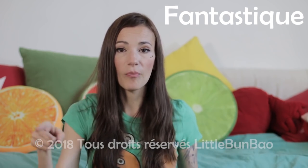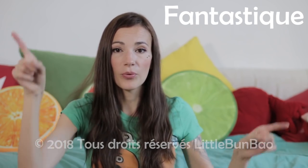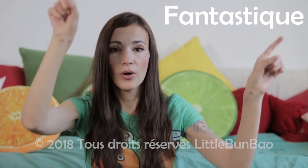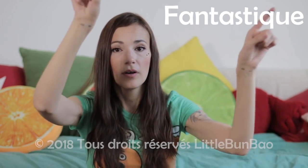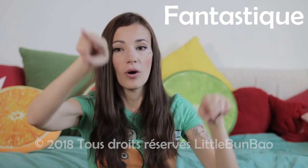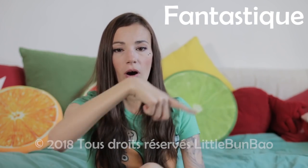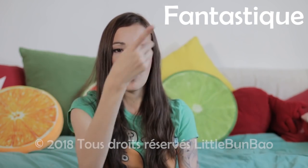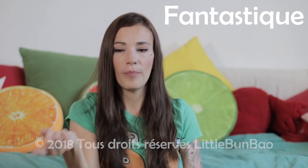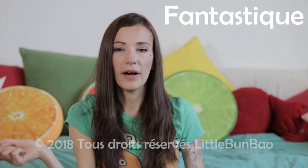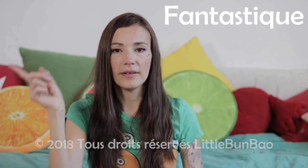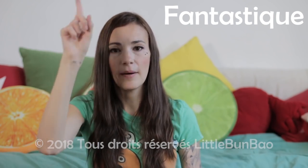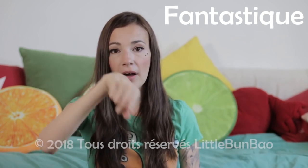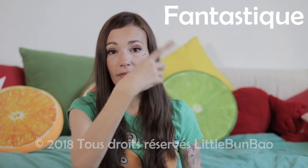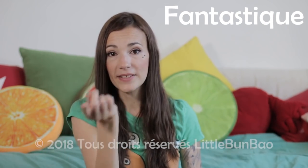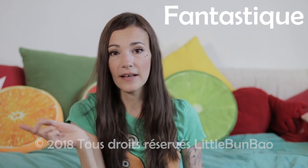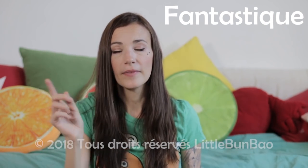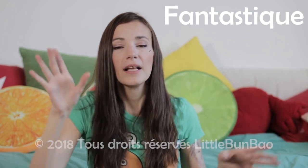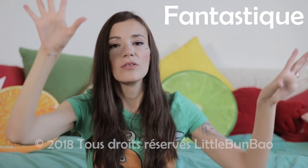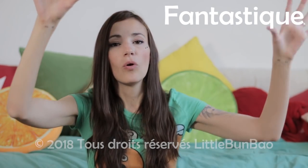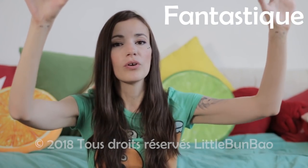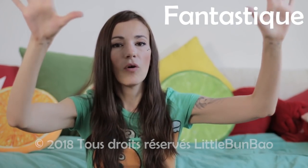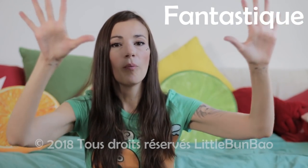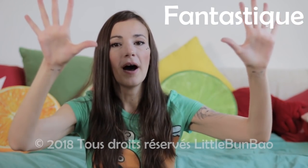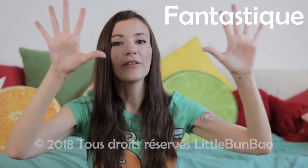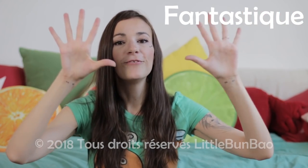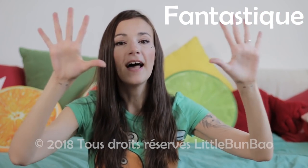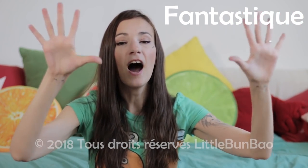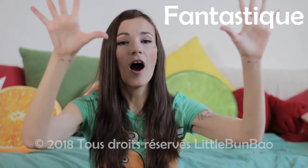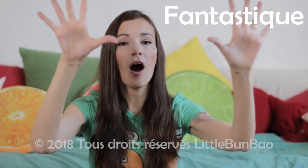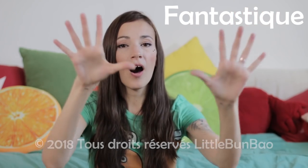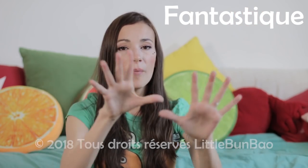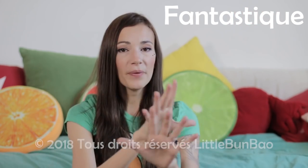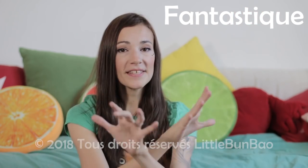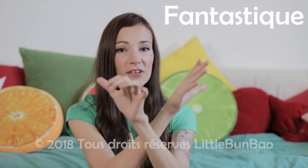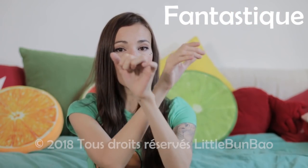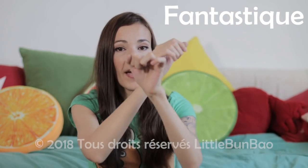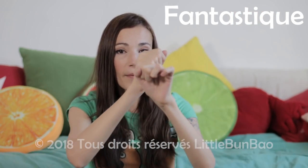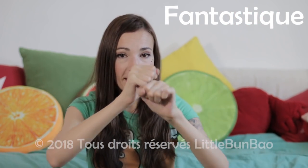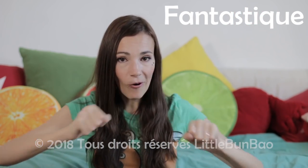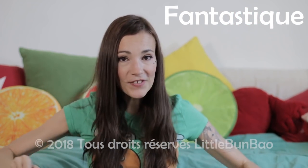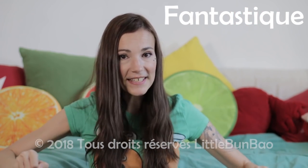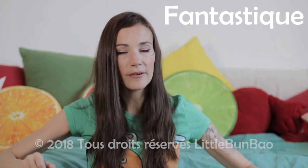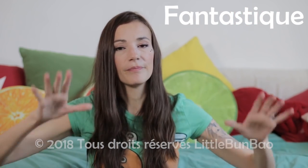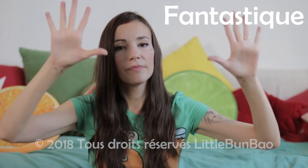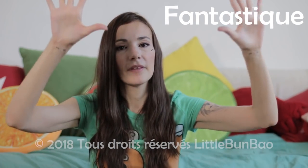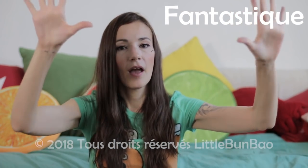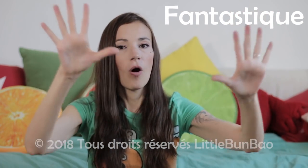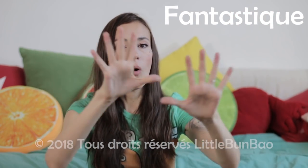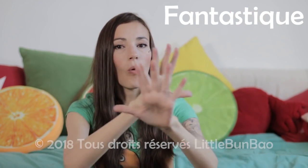peu. Hop là, la main elle fait ça. Donc on part de là. Hop, ici on ferme et on tire. On